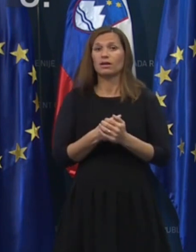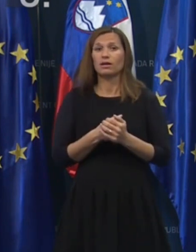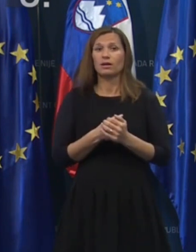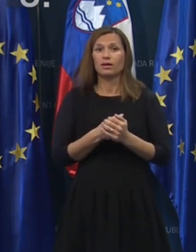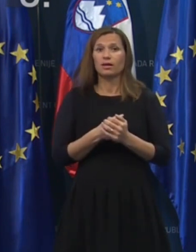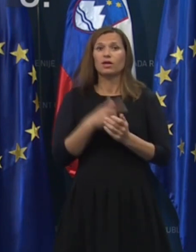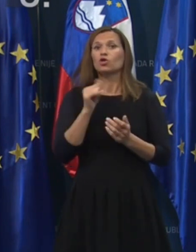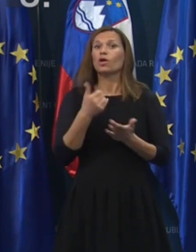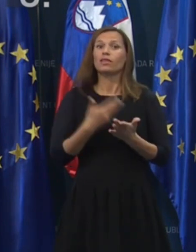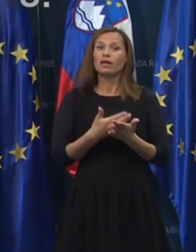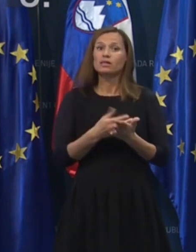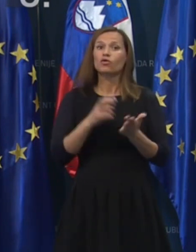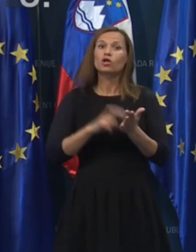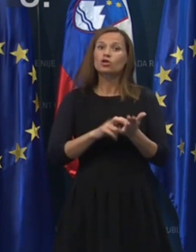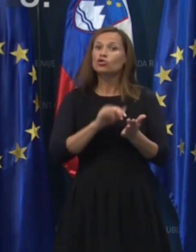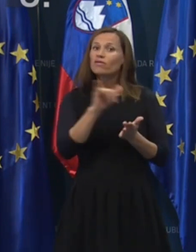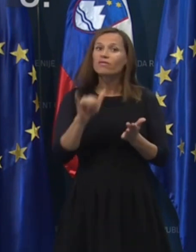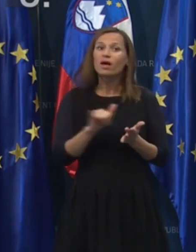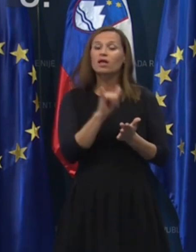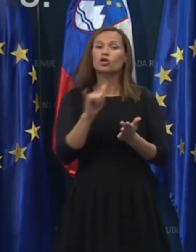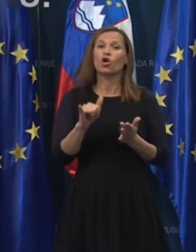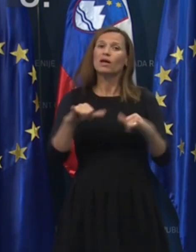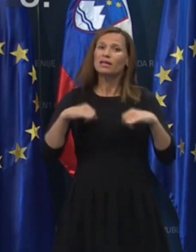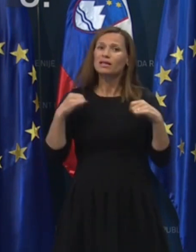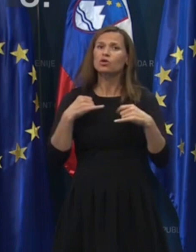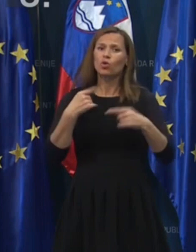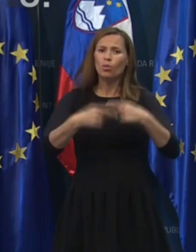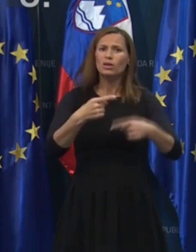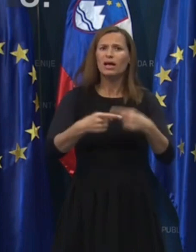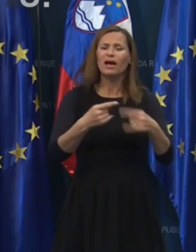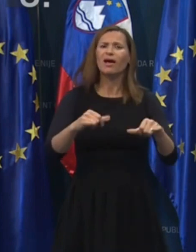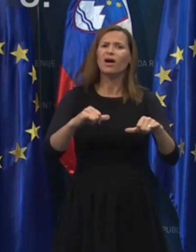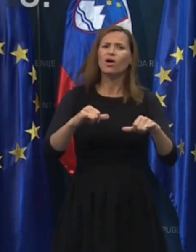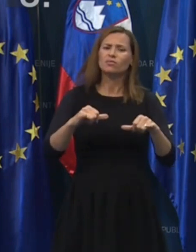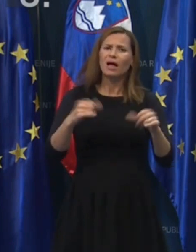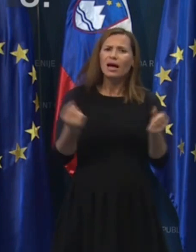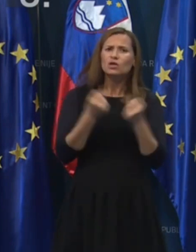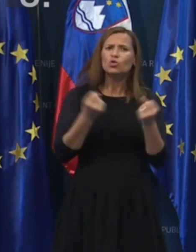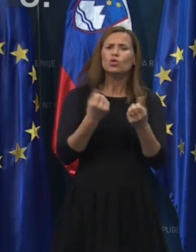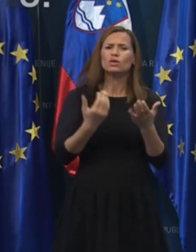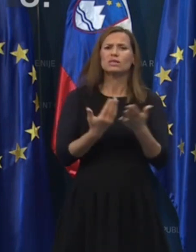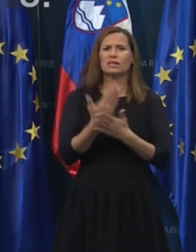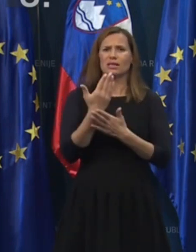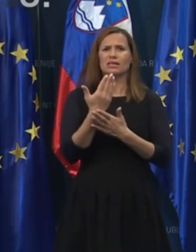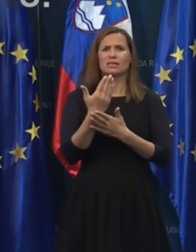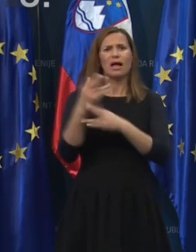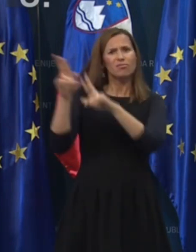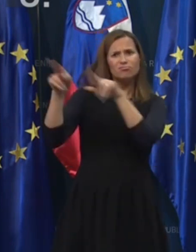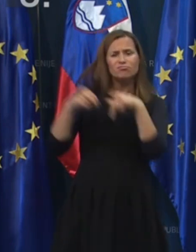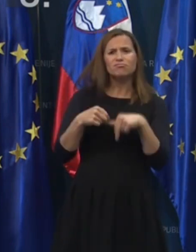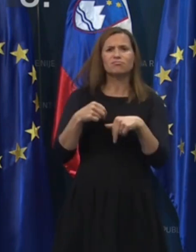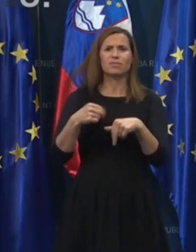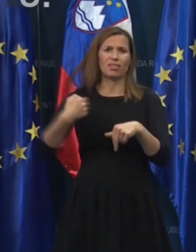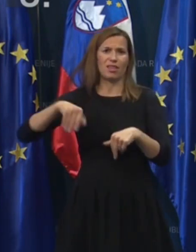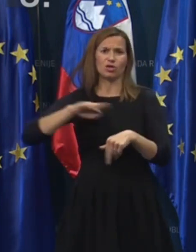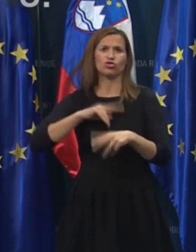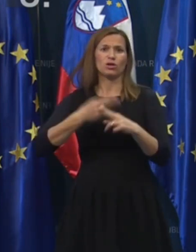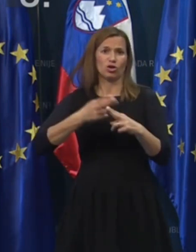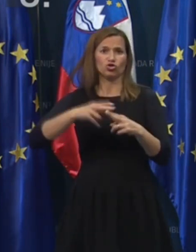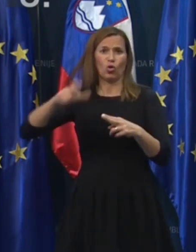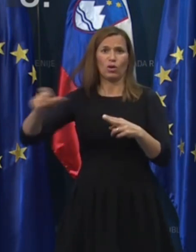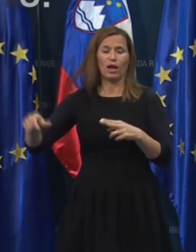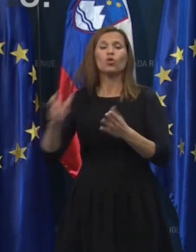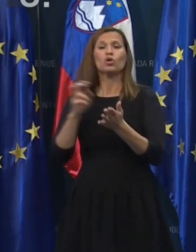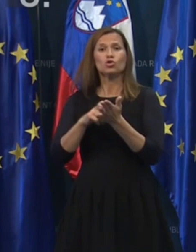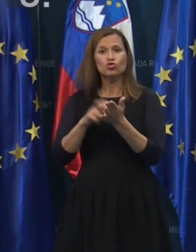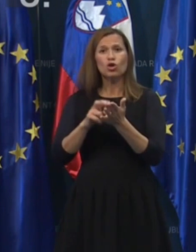dejstvo, da še naprej intenzivno potekajo aktivnosti za repatriacijo naših državljanov, ki so še ostali